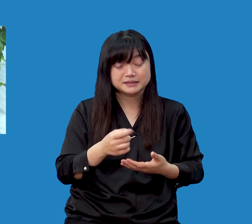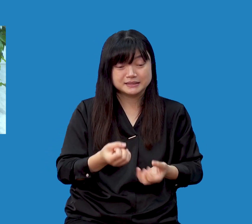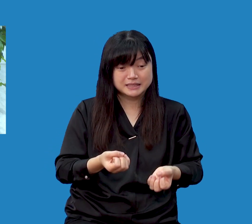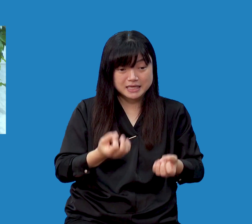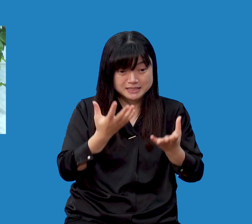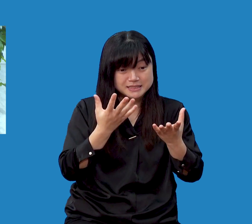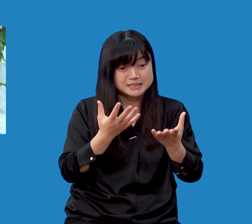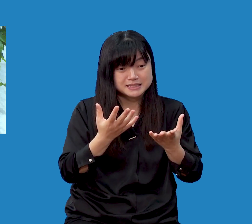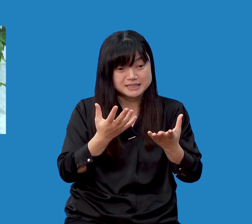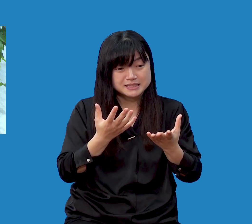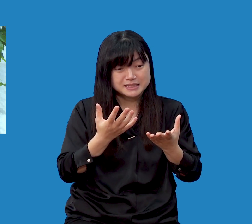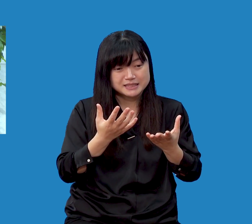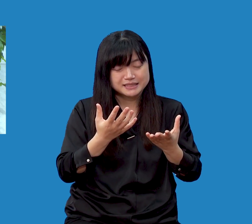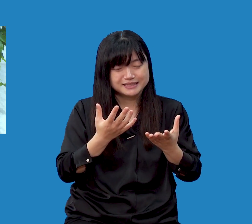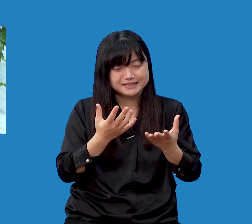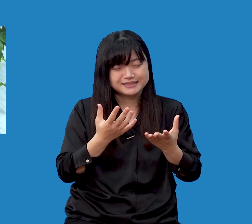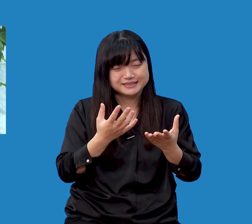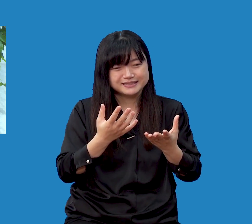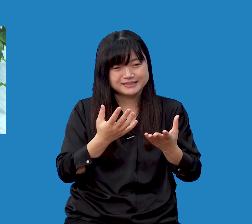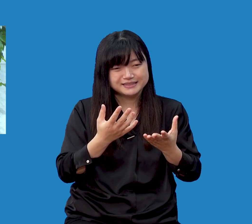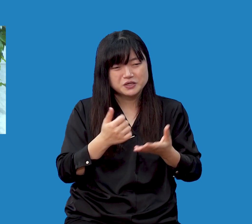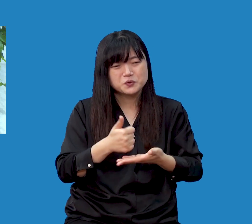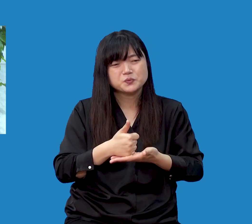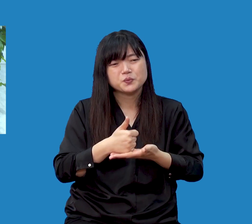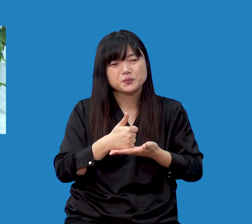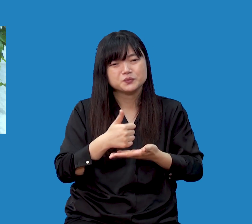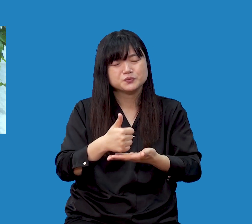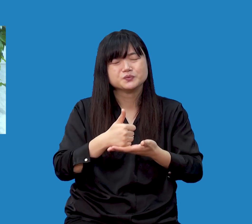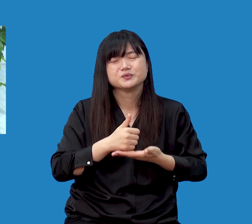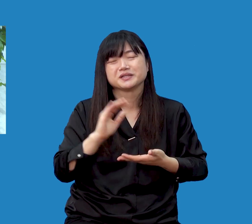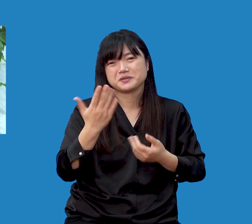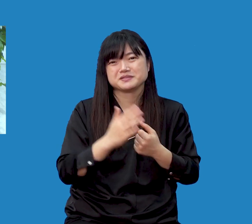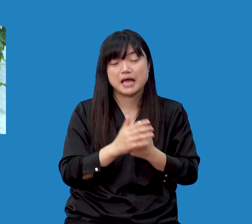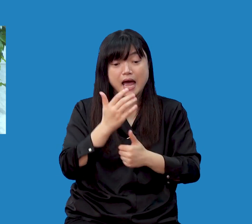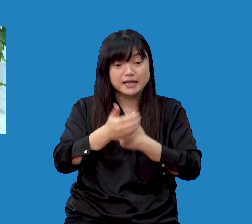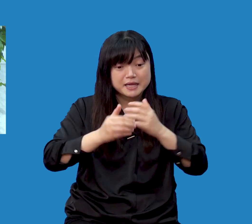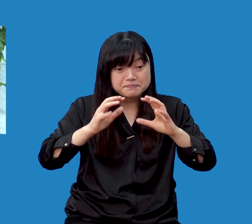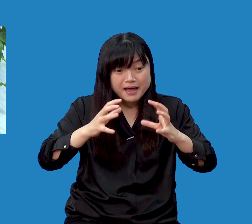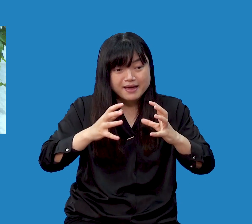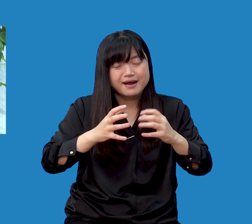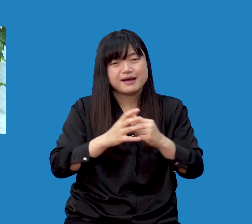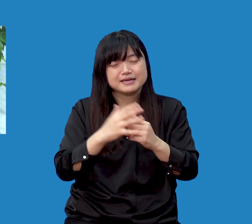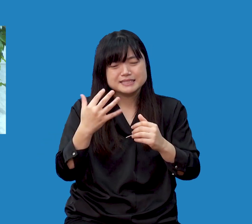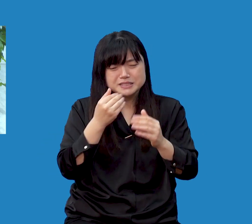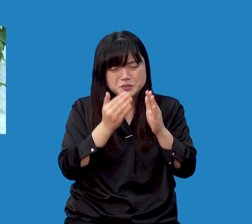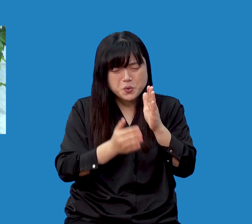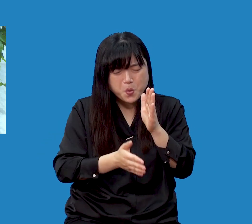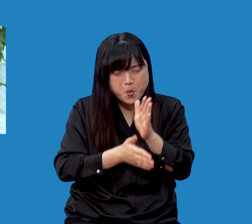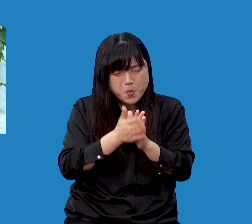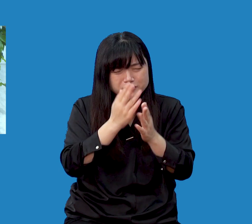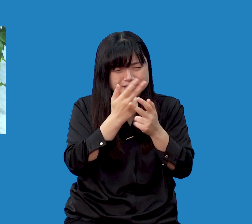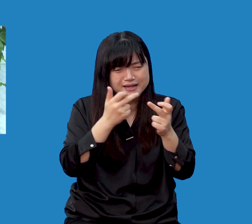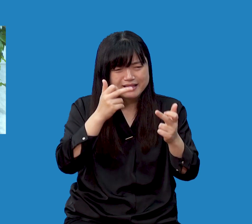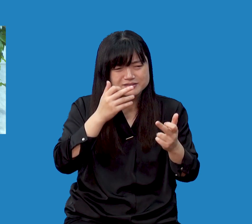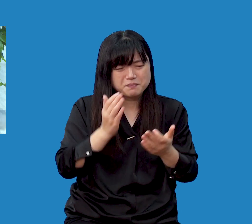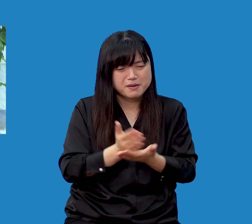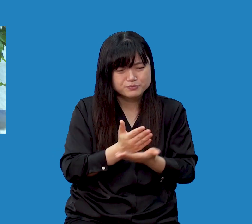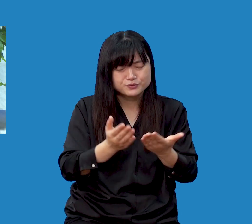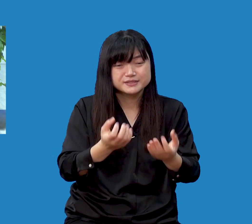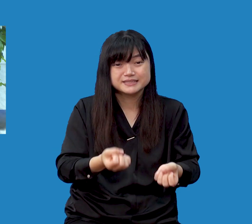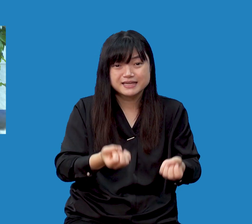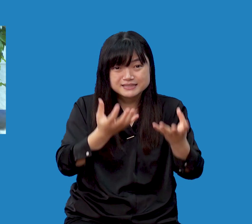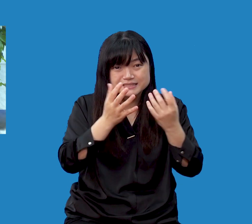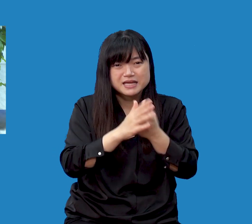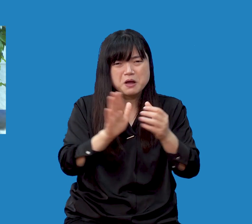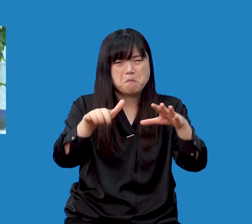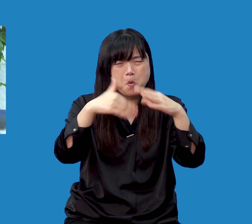잔치의 주인공이 됐어요. 하나님 나라의 시온에서 베푸시는 잔치에서는